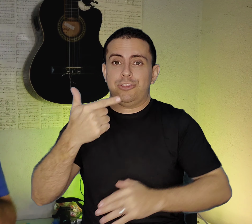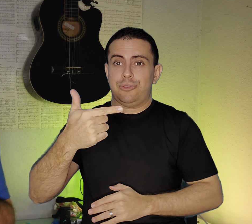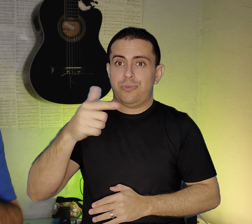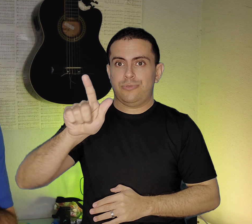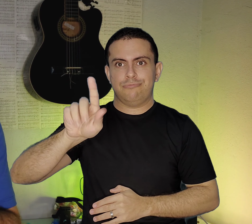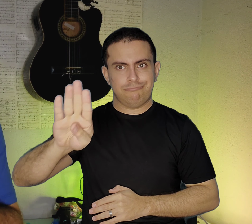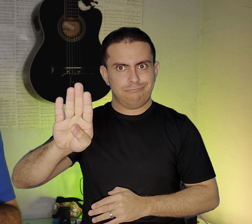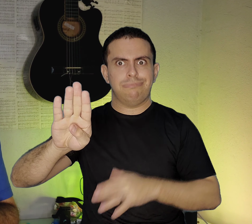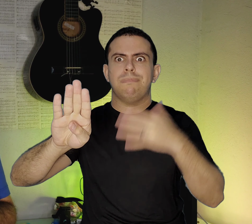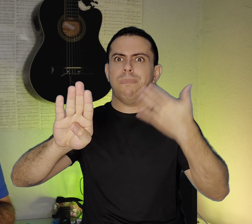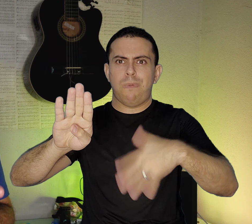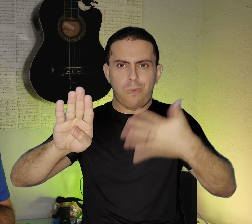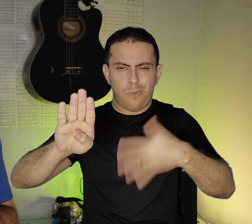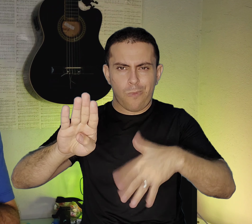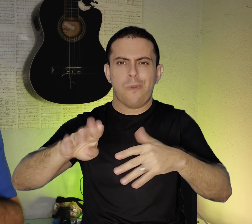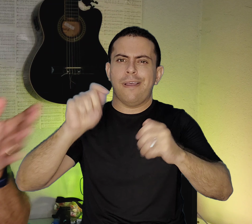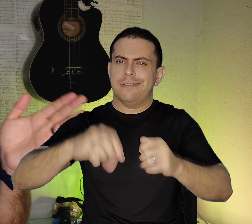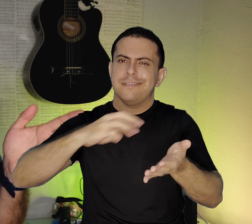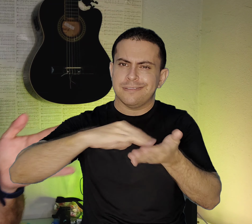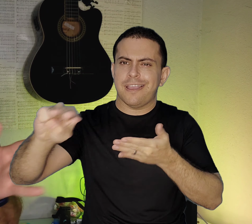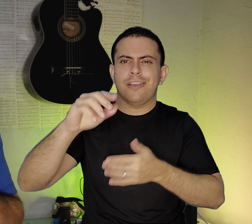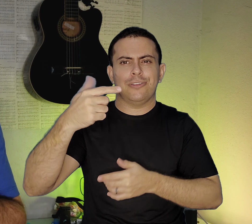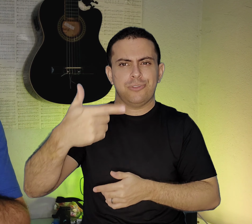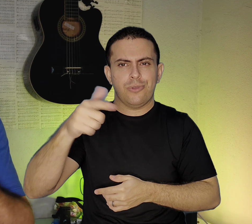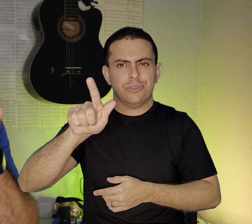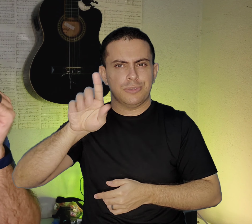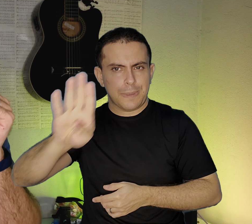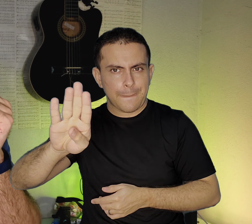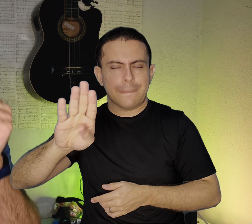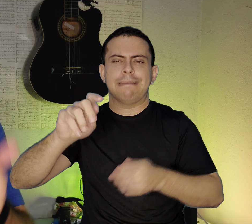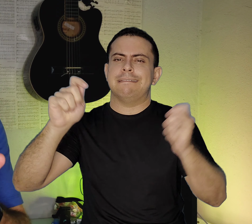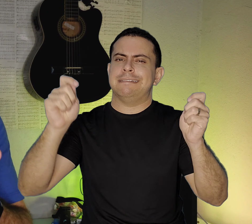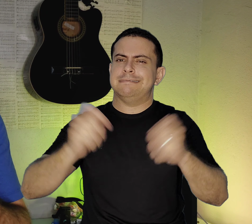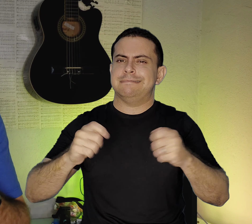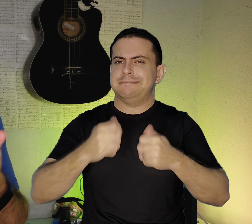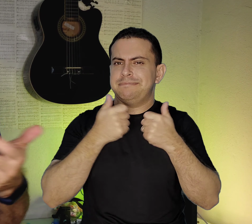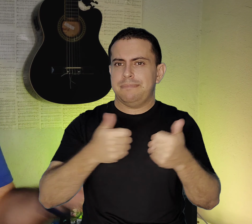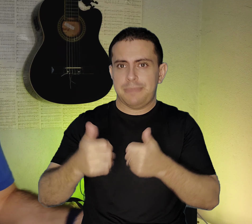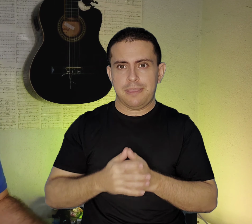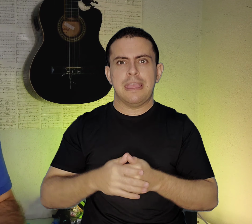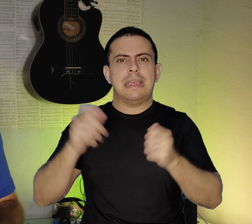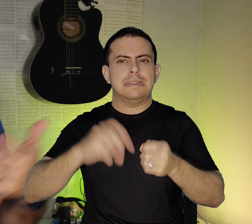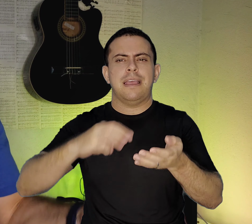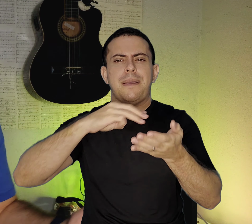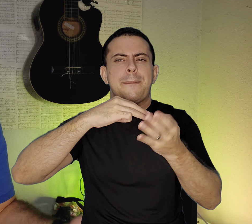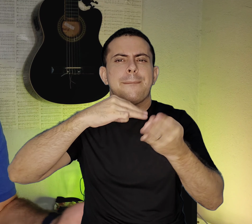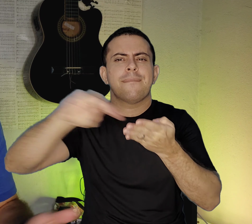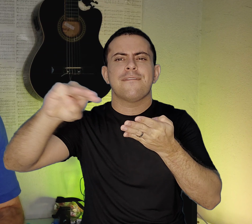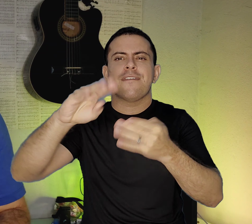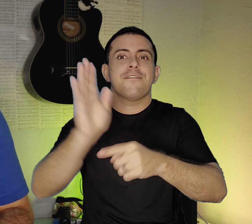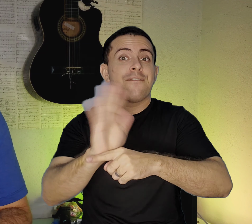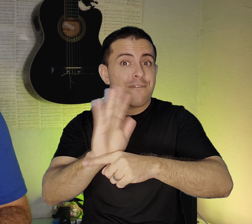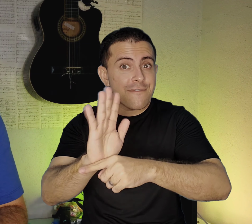Isso mesmo, 2 GB você envia o arquivo E ele vai ali carregar de boa Então você consegue enviar até um filme